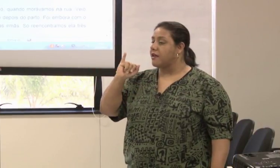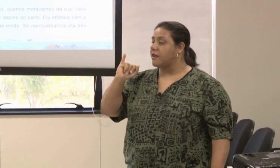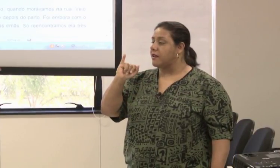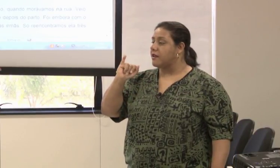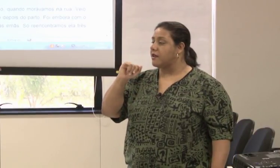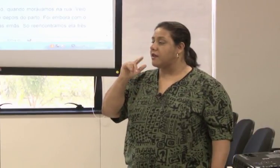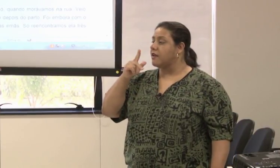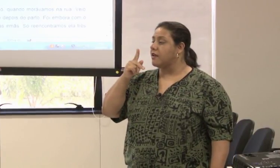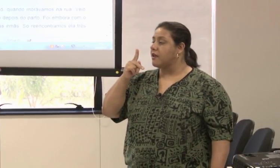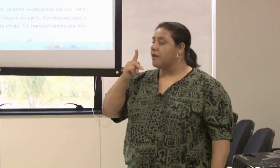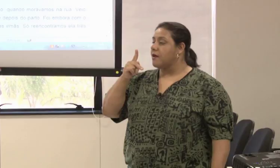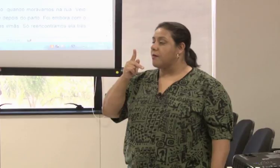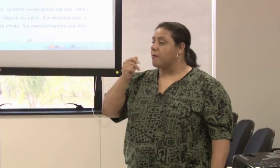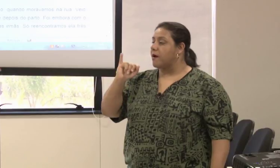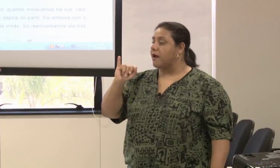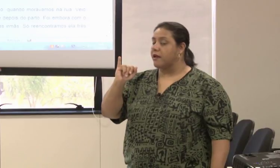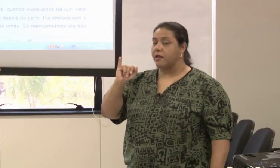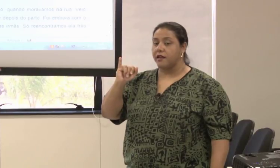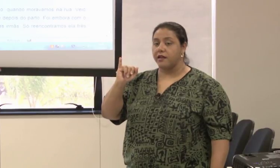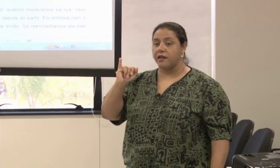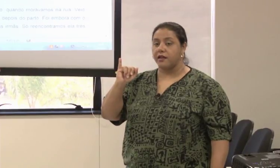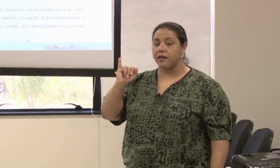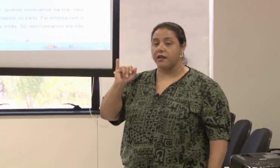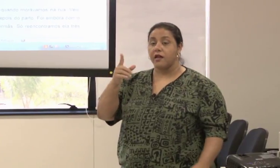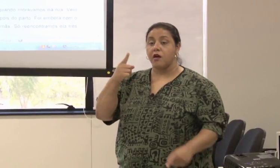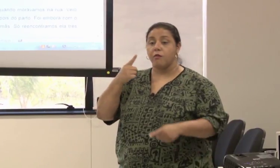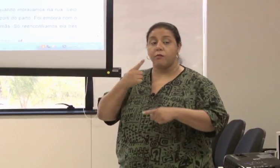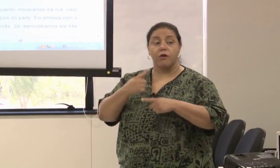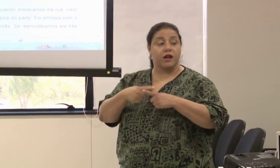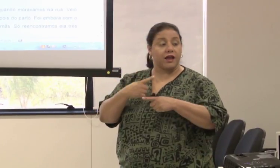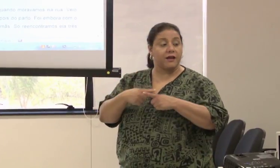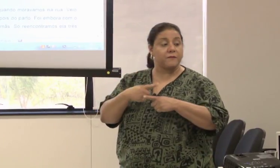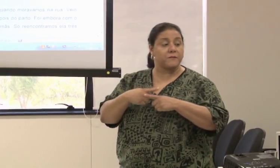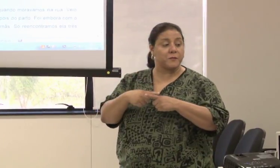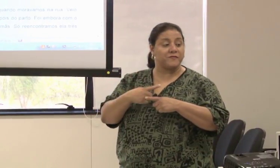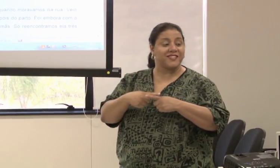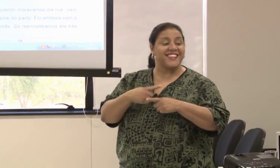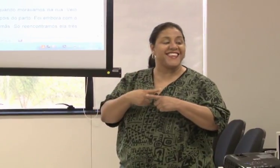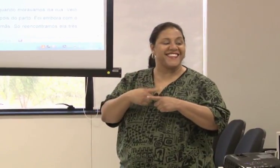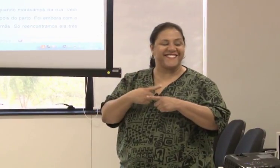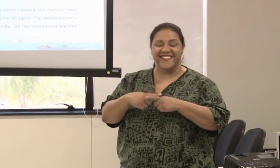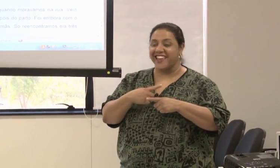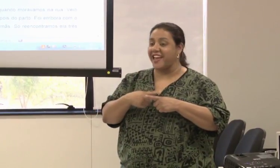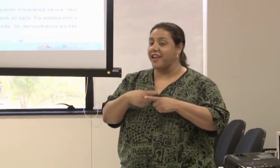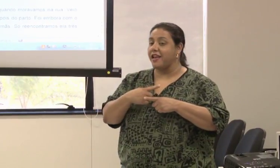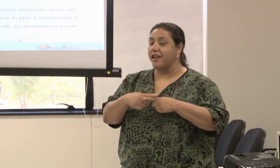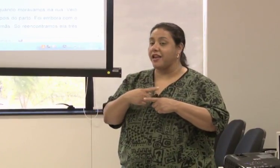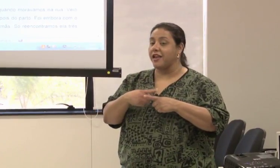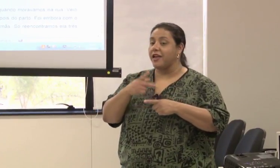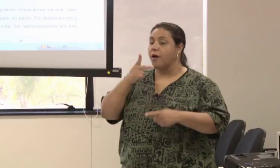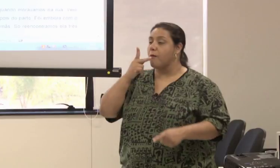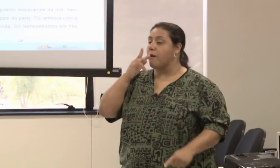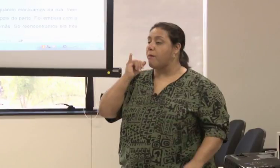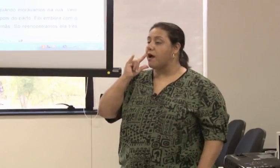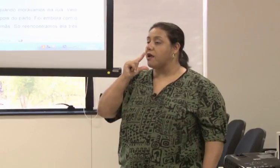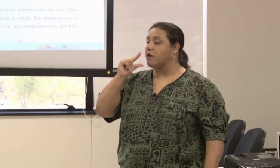P-A-I. Pai. Por quê? Porque papai,